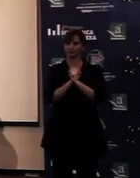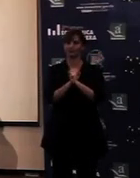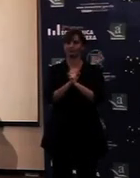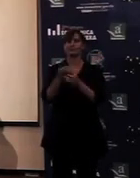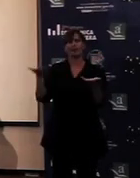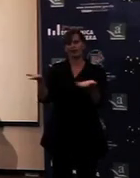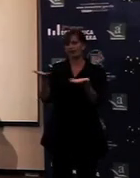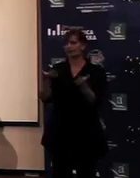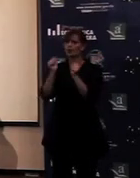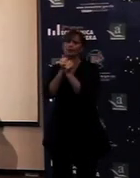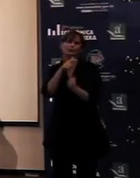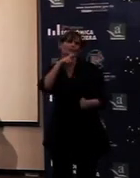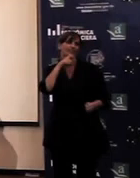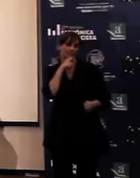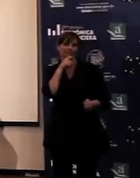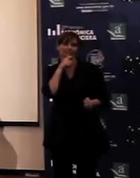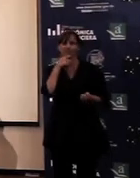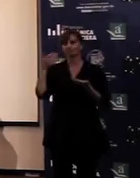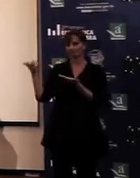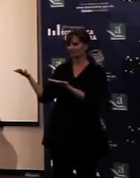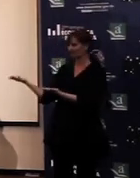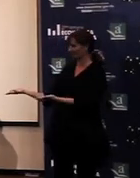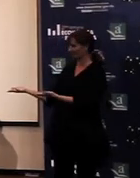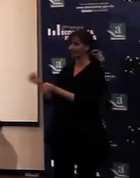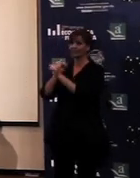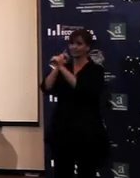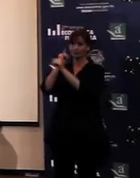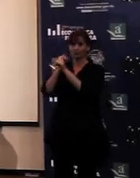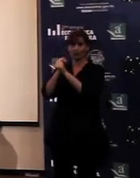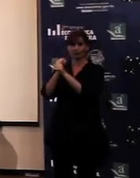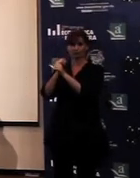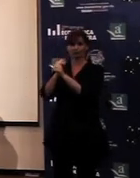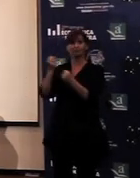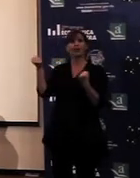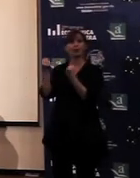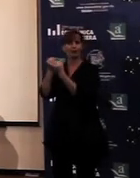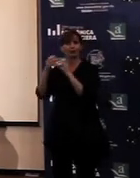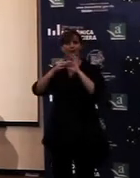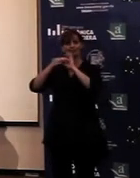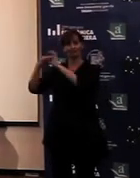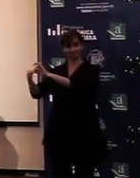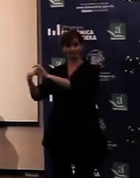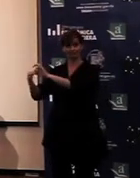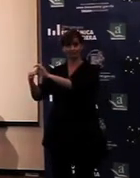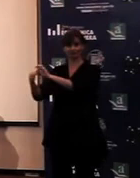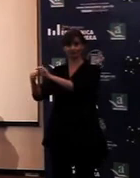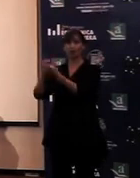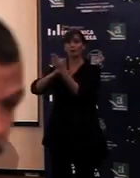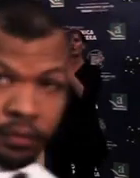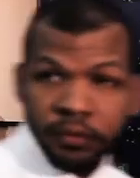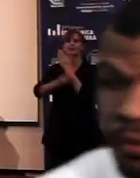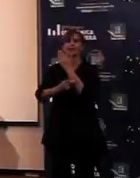representantes aquí de instituciones aliadas a nuestro programa denominado APAP Todos,